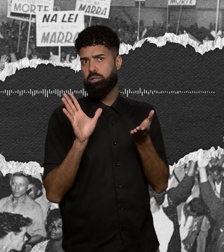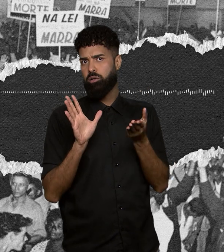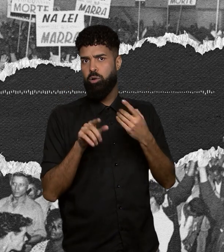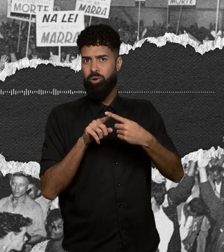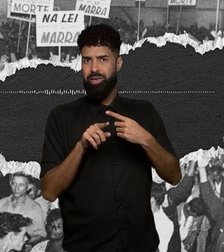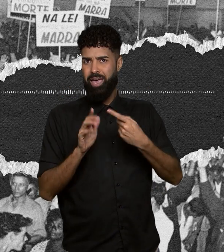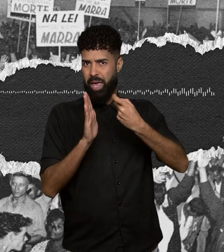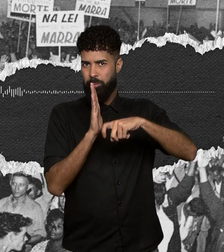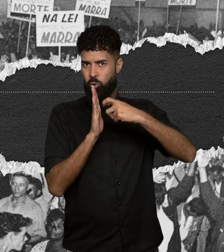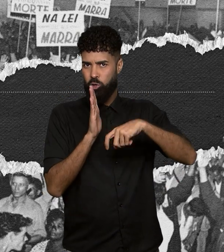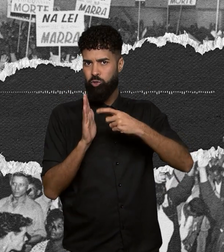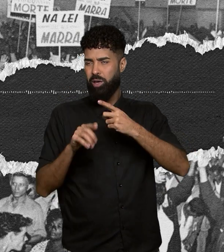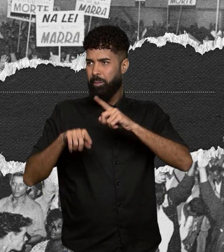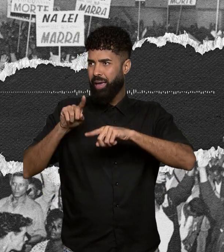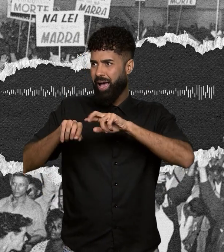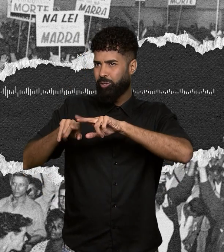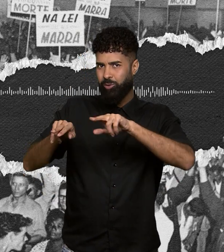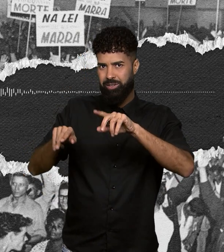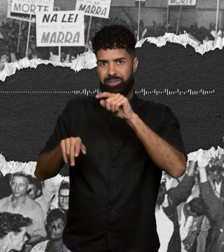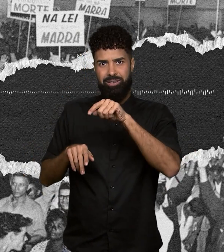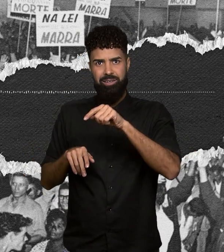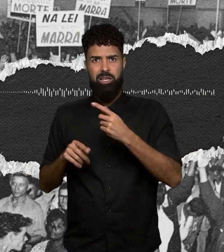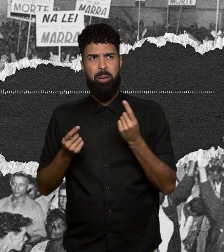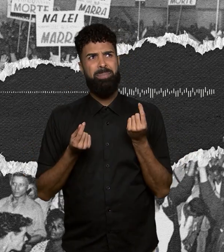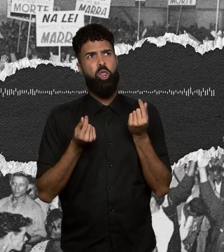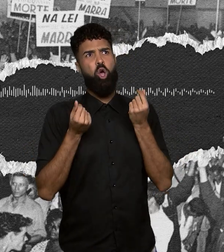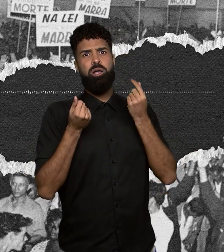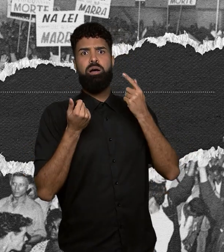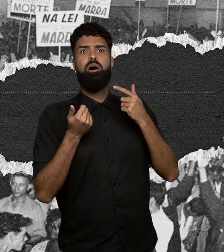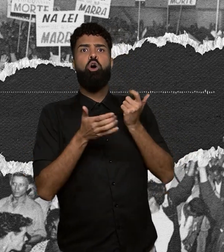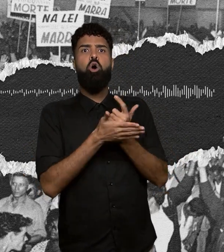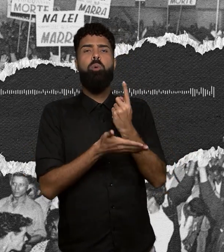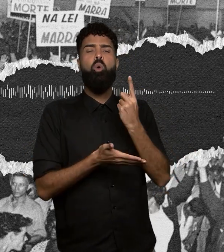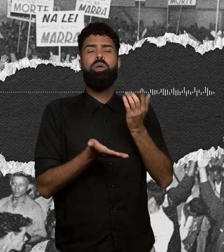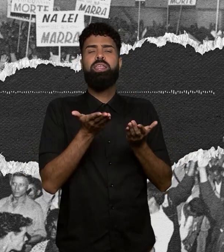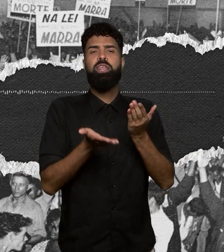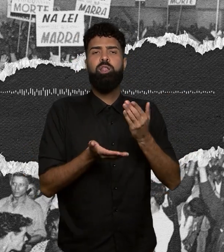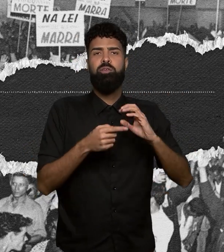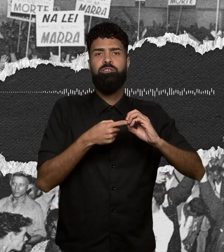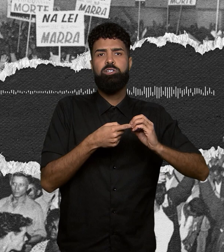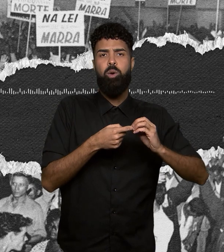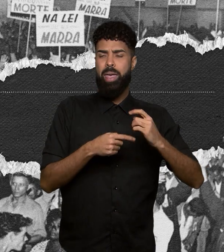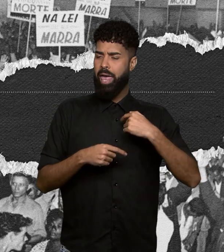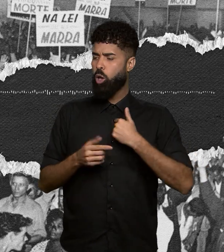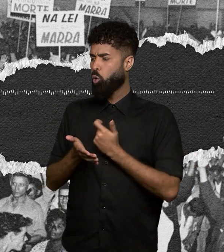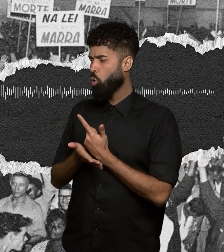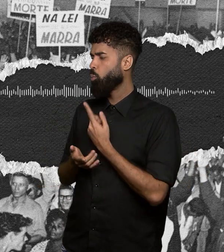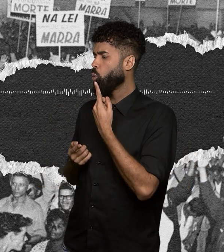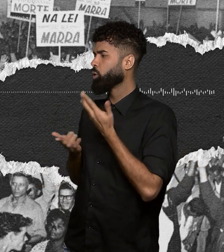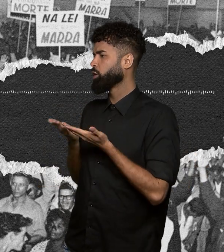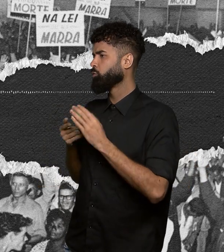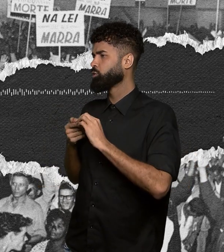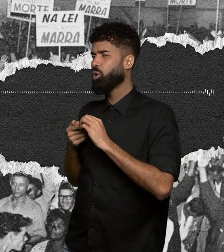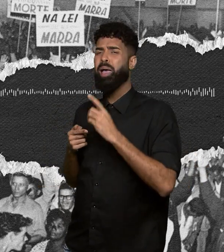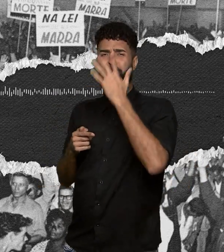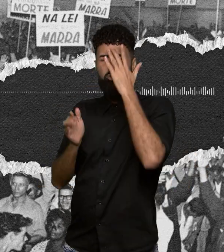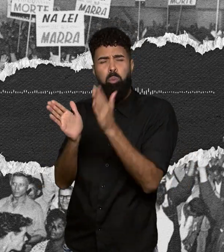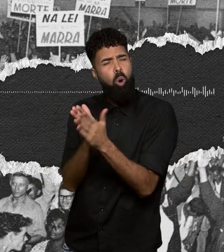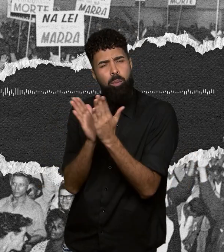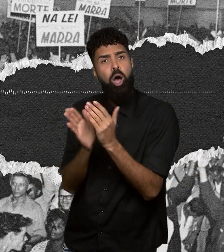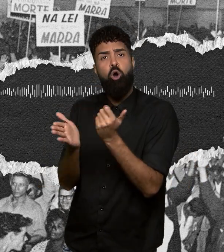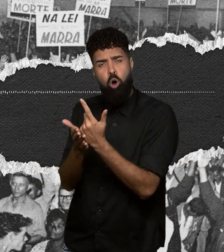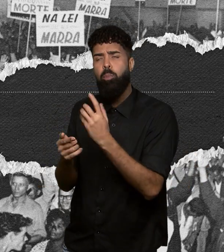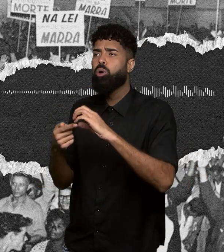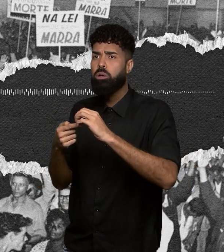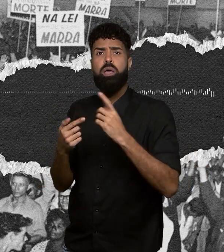sobre circulação de mercadorias um um milionário compra 1 kilo de feijão né eu compro 1 kg de feijão o miserável compra 1 kg de feijão